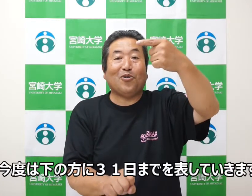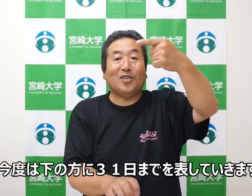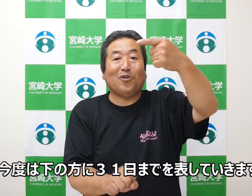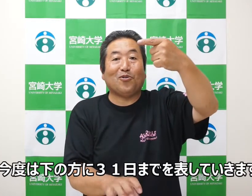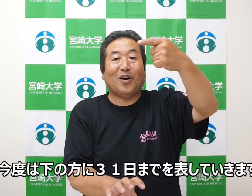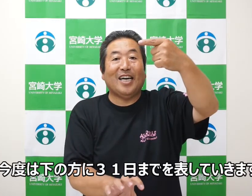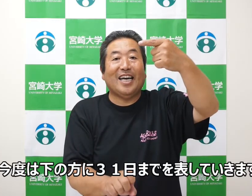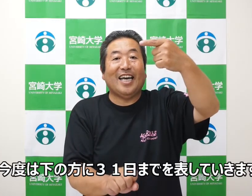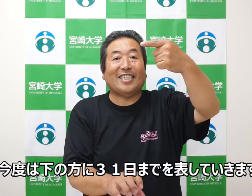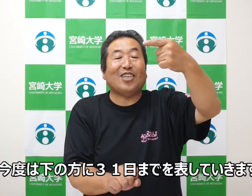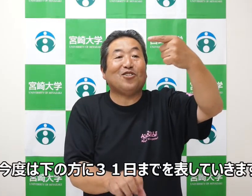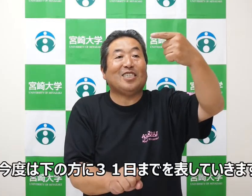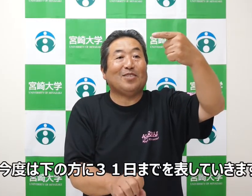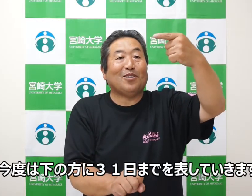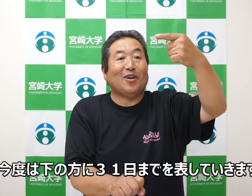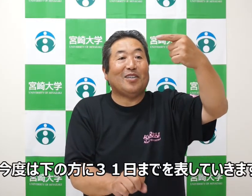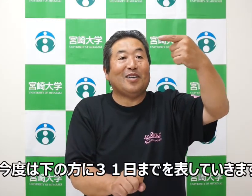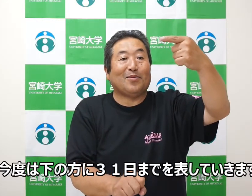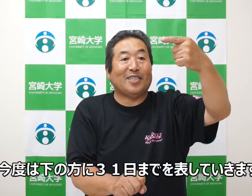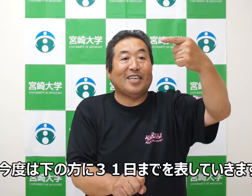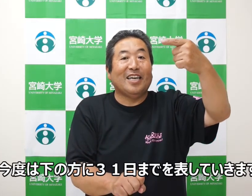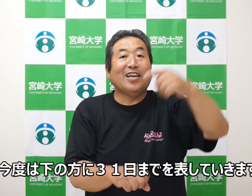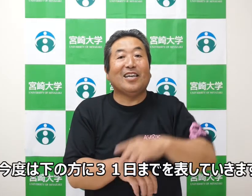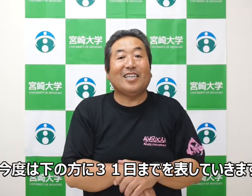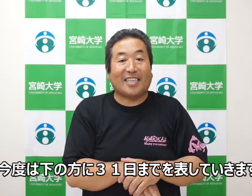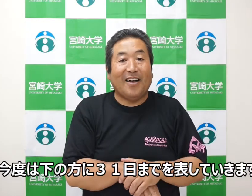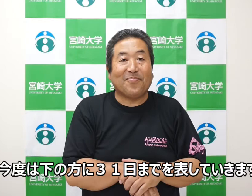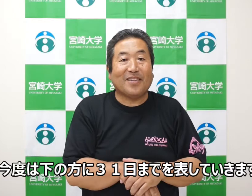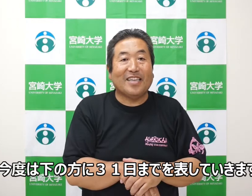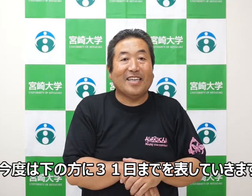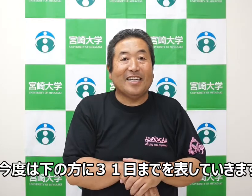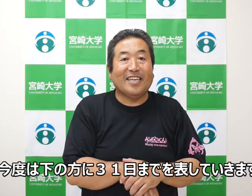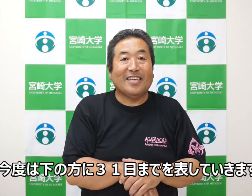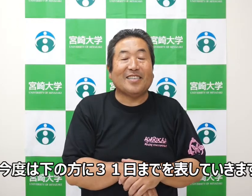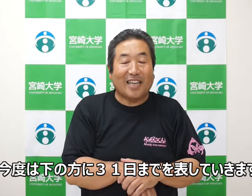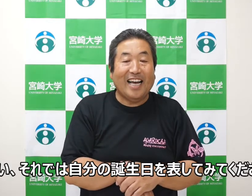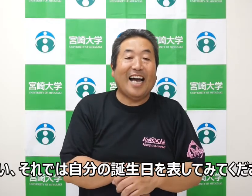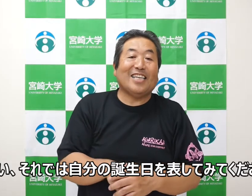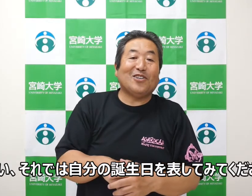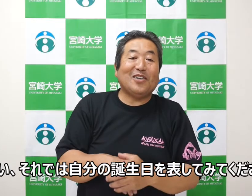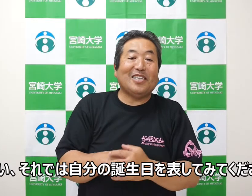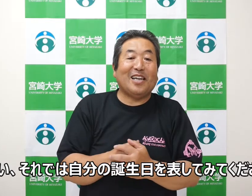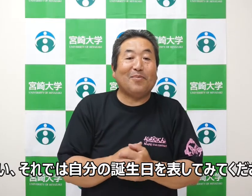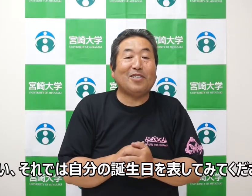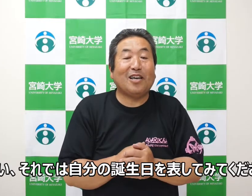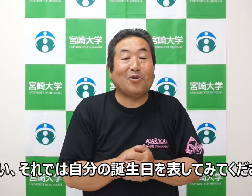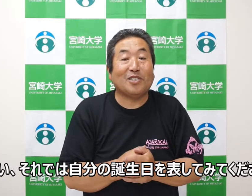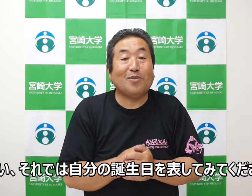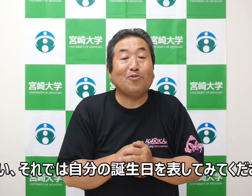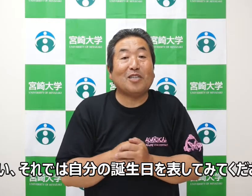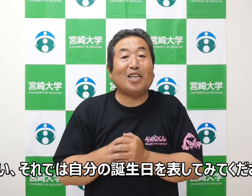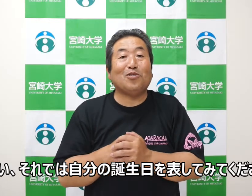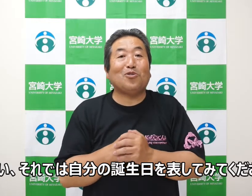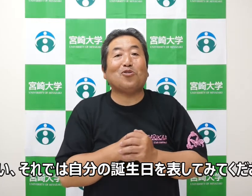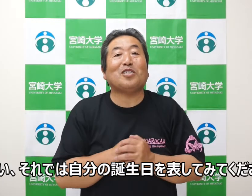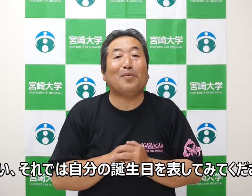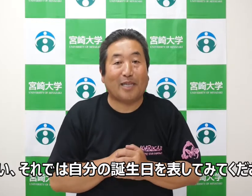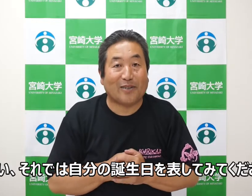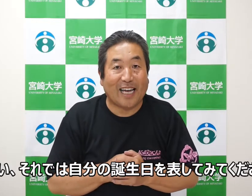に今度は、31日までを表していきます。いいですか。いいですか。はい、それではですね、まず自分の誕生日をちょっとしてみてください。自